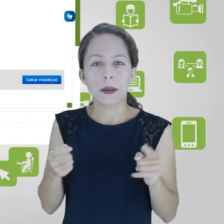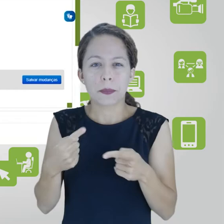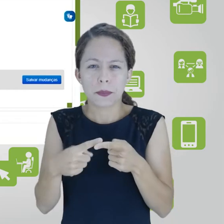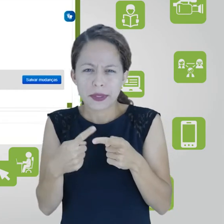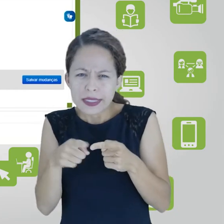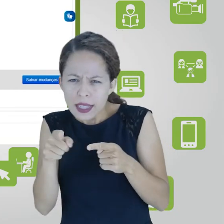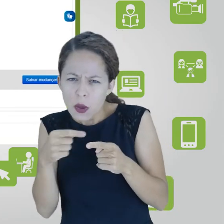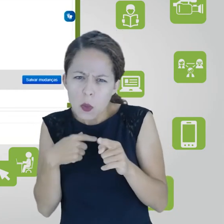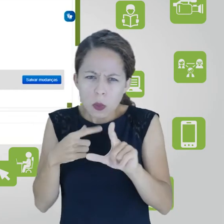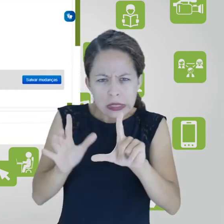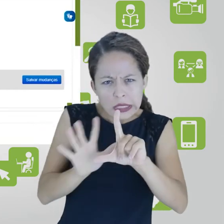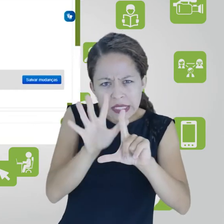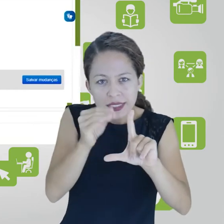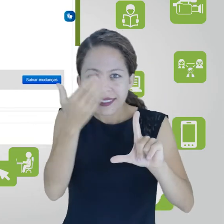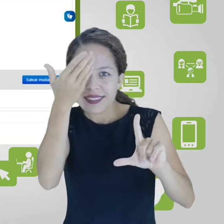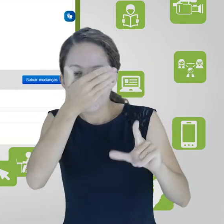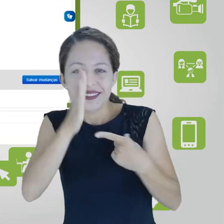mas